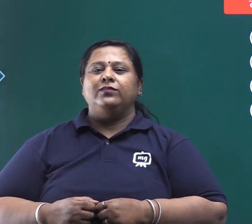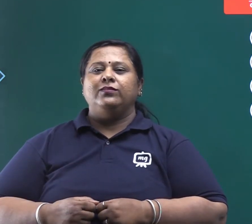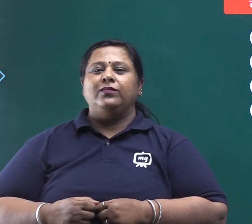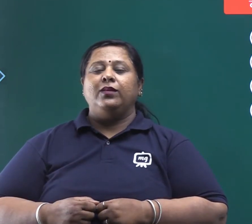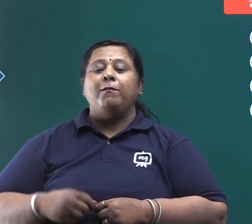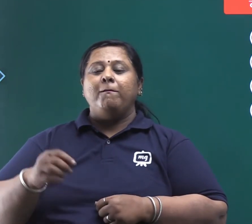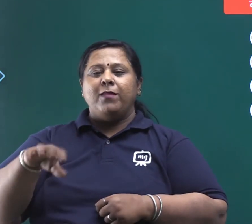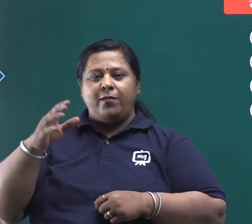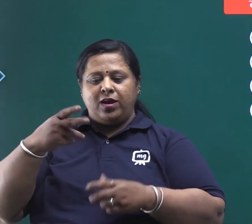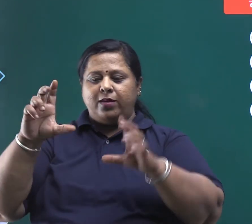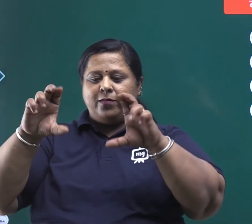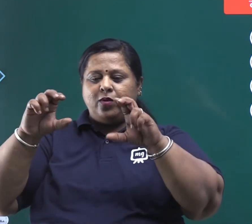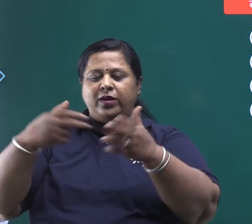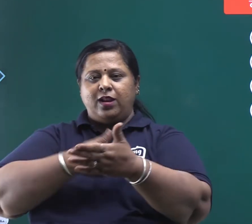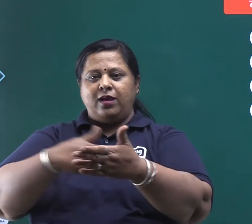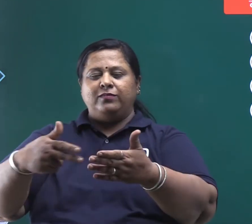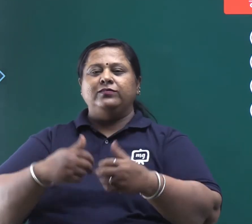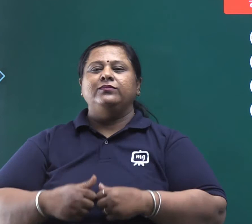पापा खो गए।